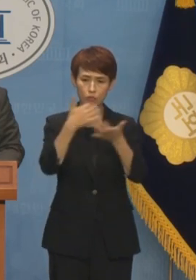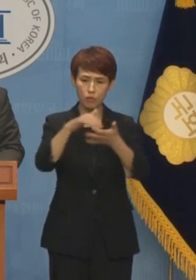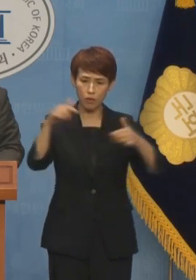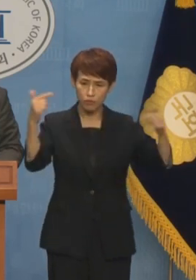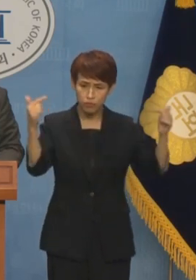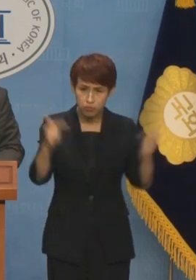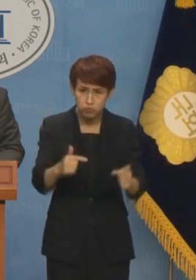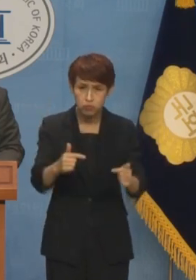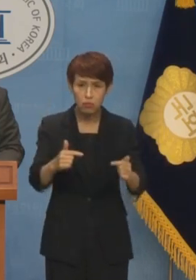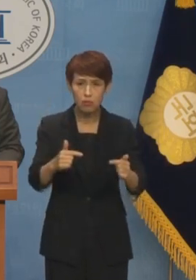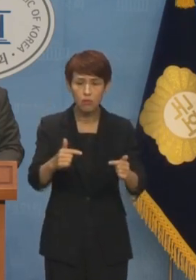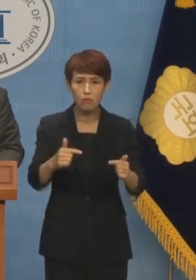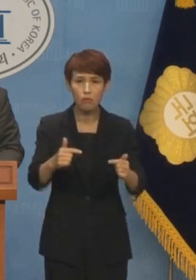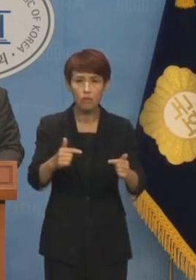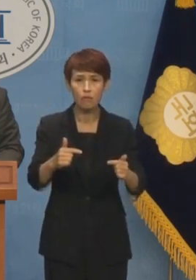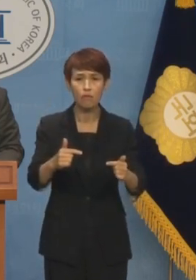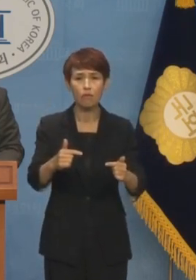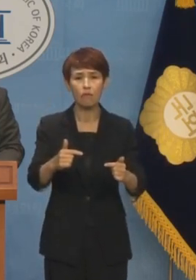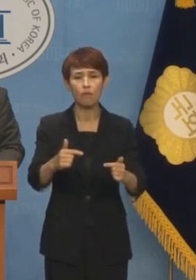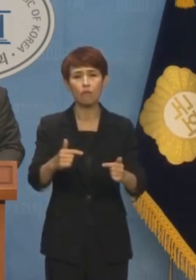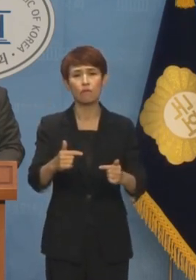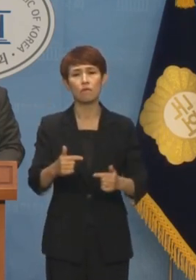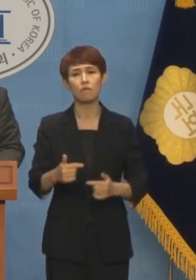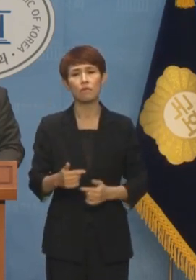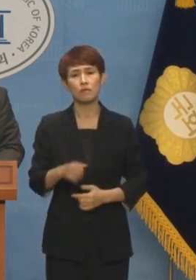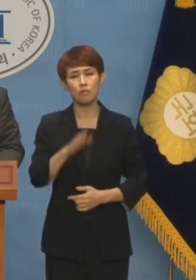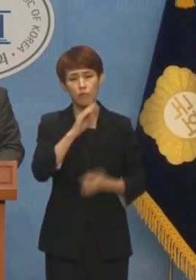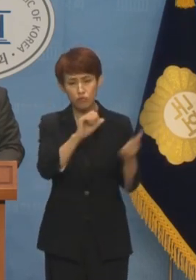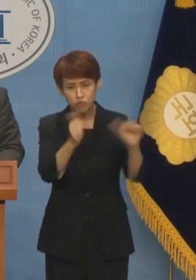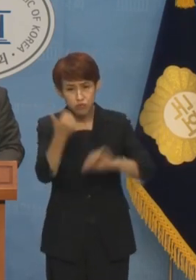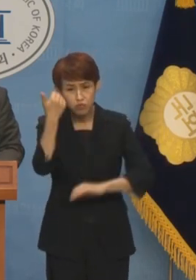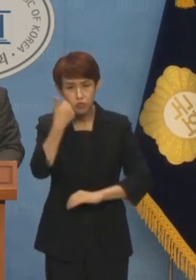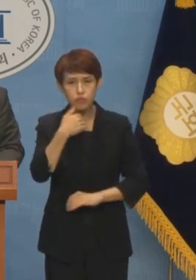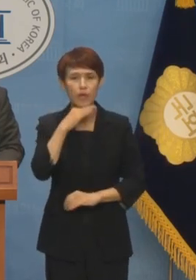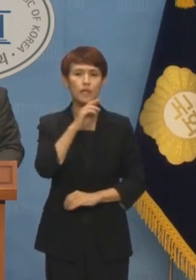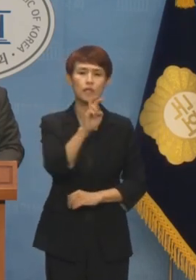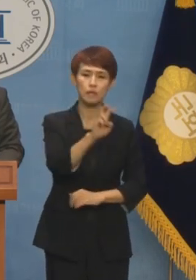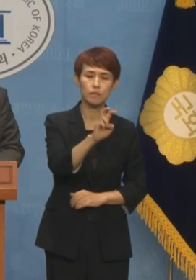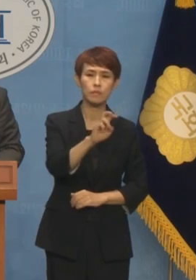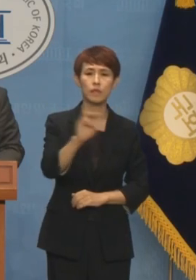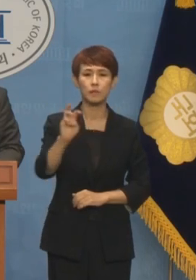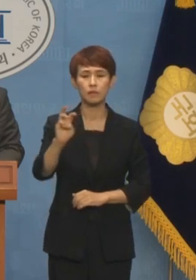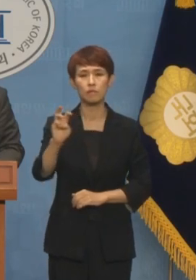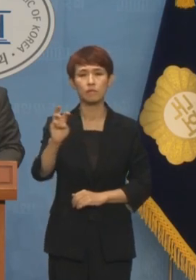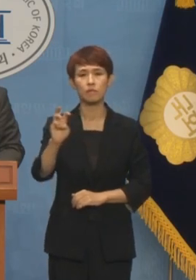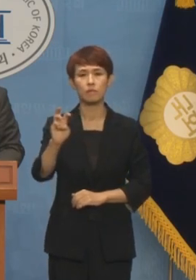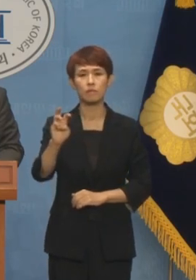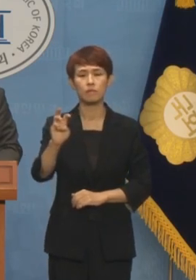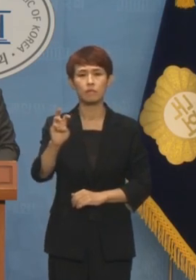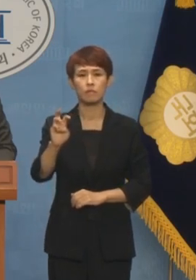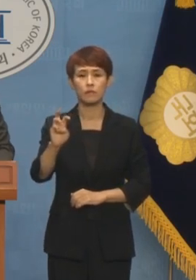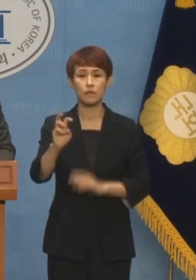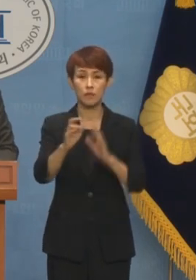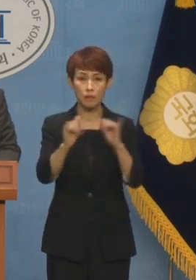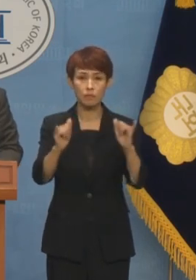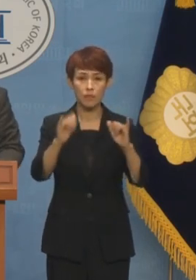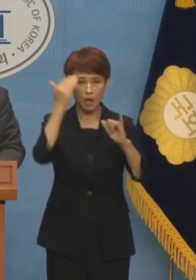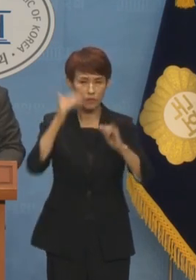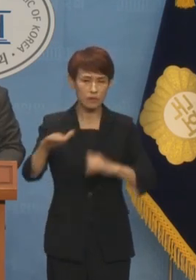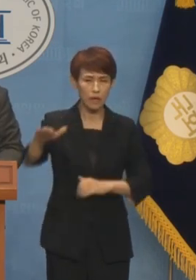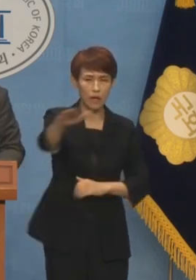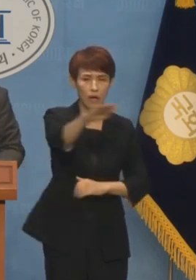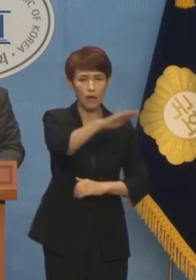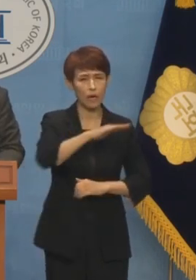있는 것은 저 전성균이 아닙니다. 2030 세대, 지방도시, 아니 대한민국 전체가 말라